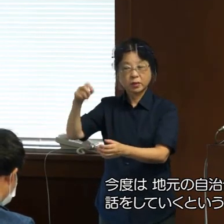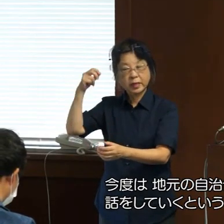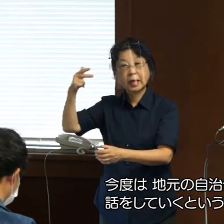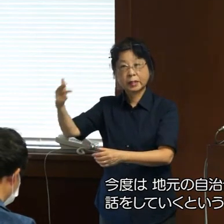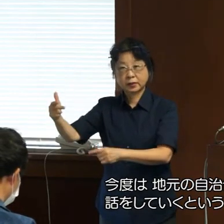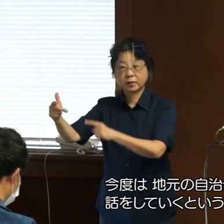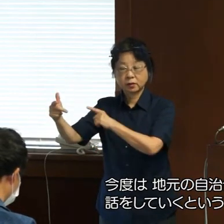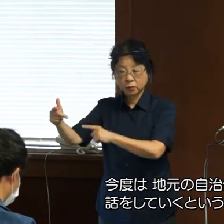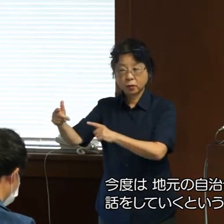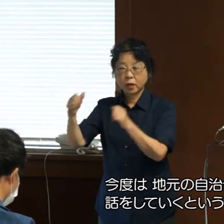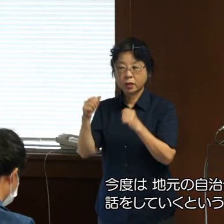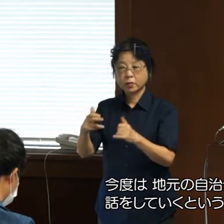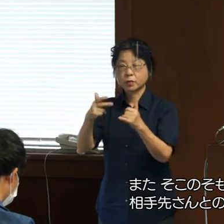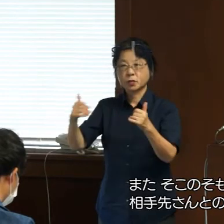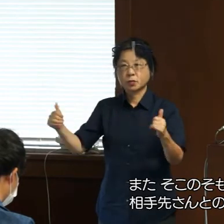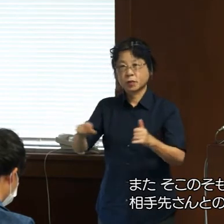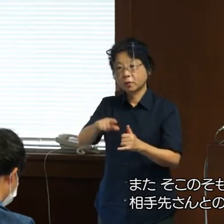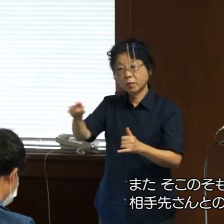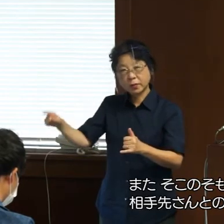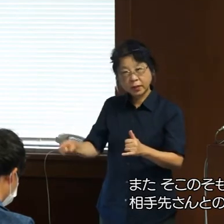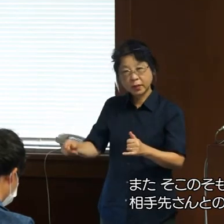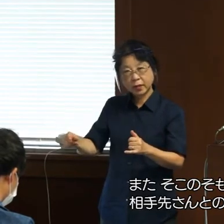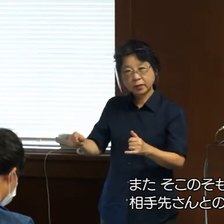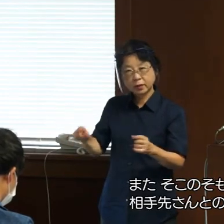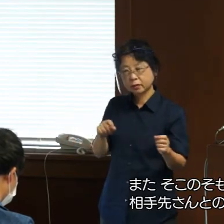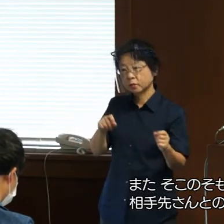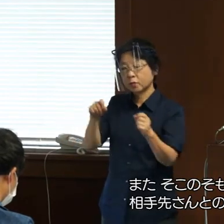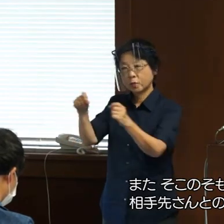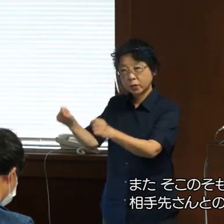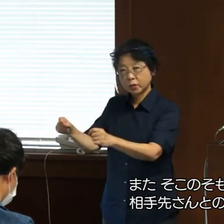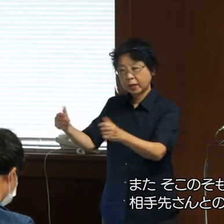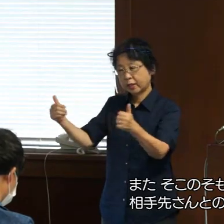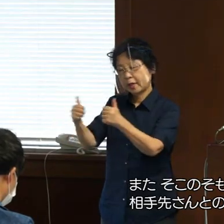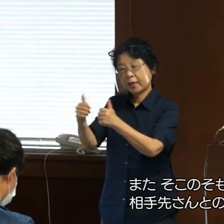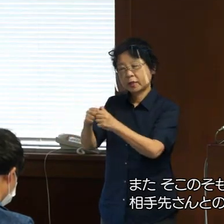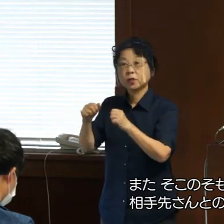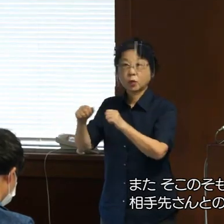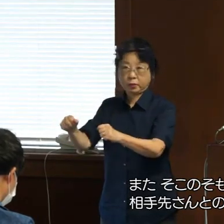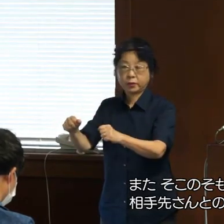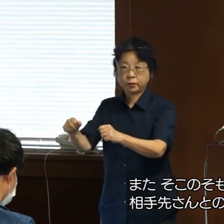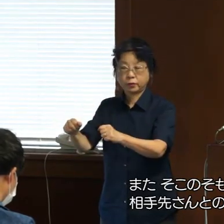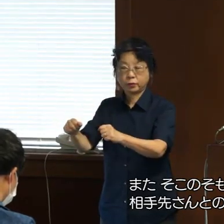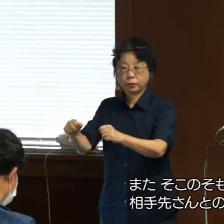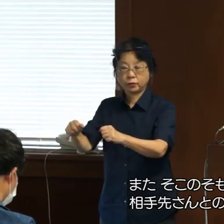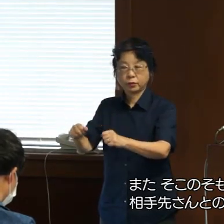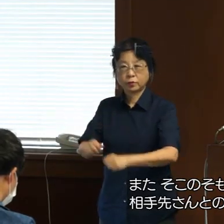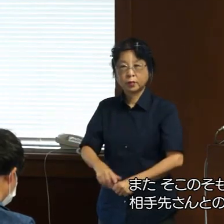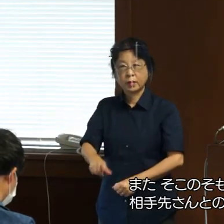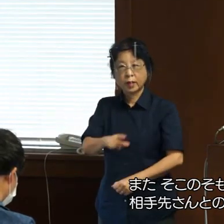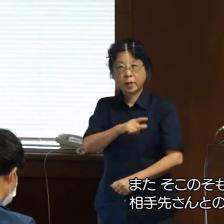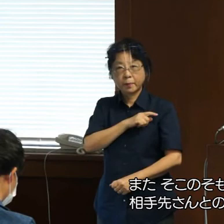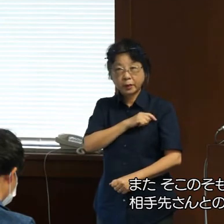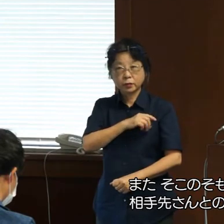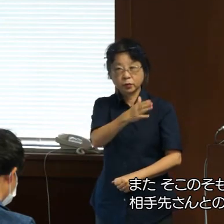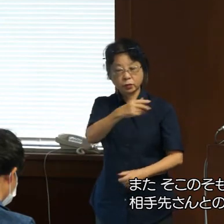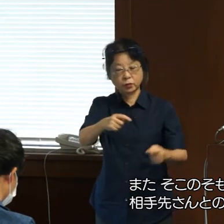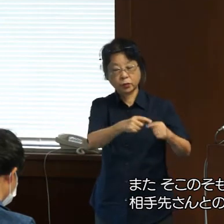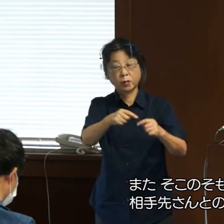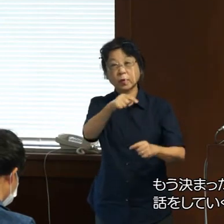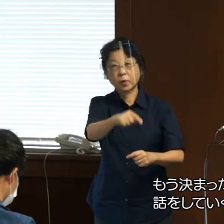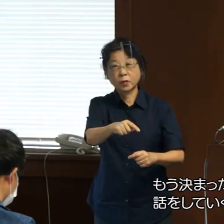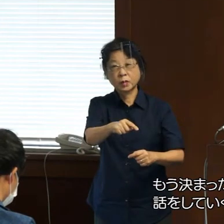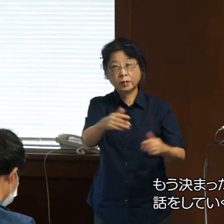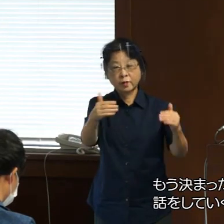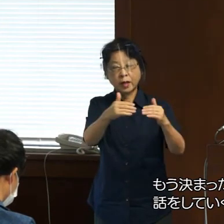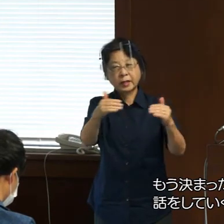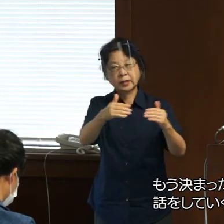ていくということになるわけで、またそこのそもそもの覚書の相手先さんとの話もついてない中で、